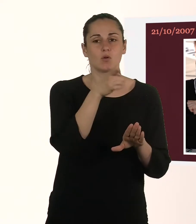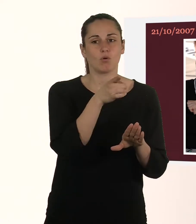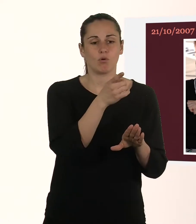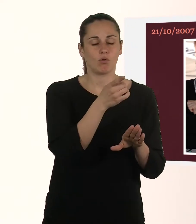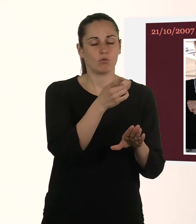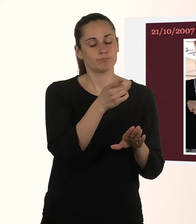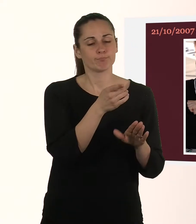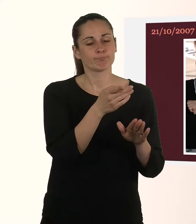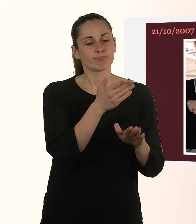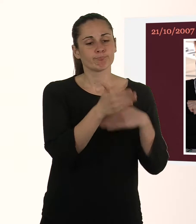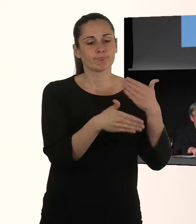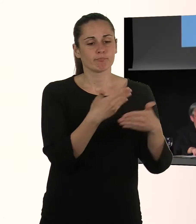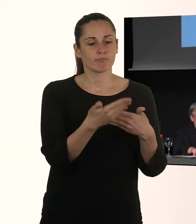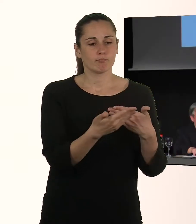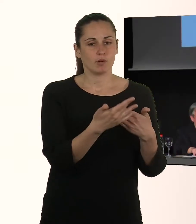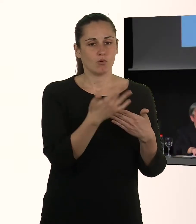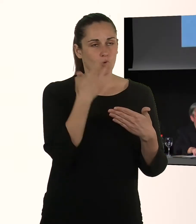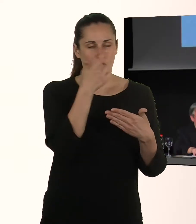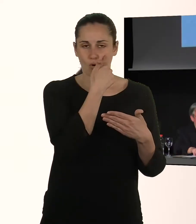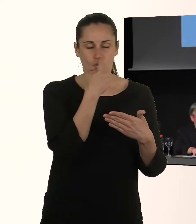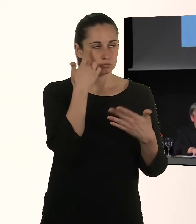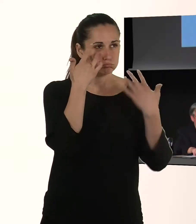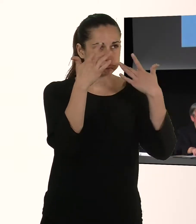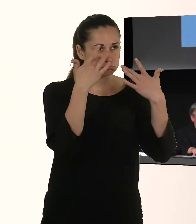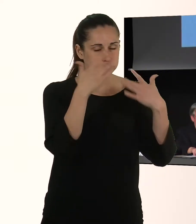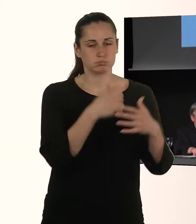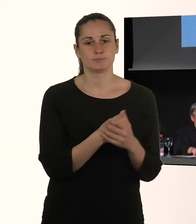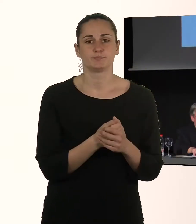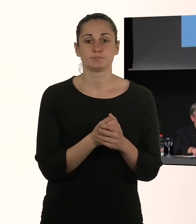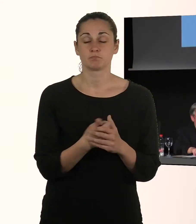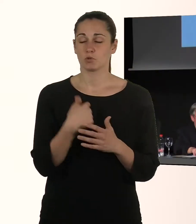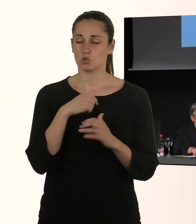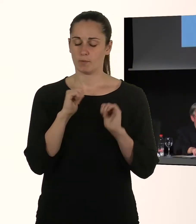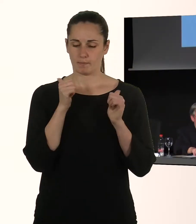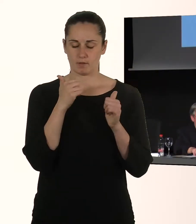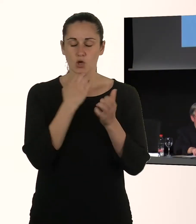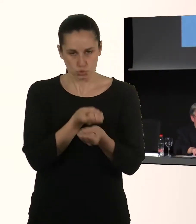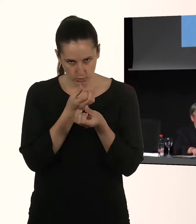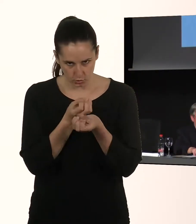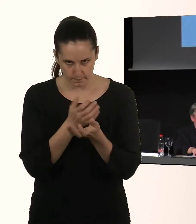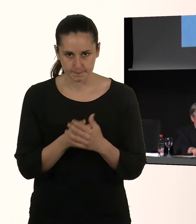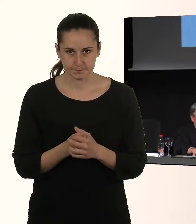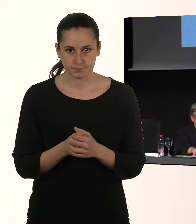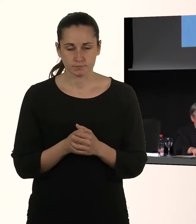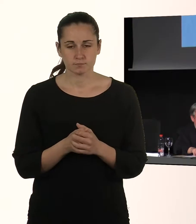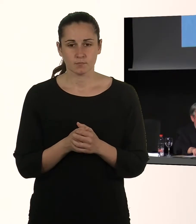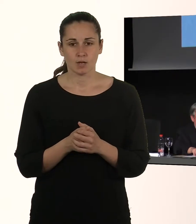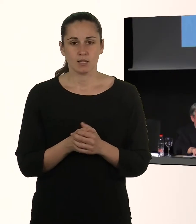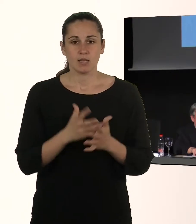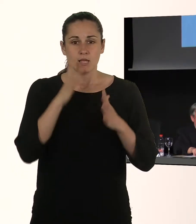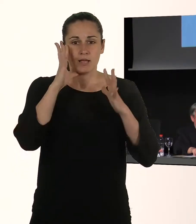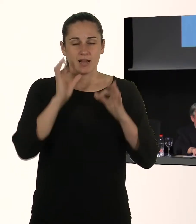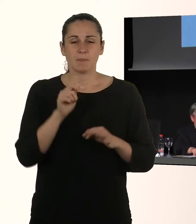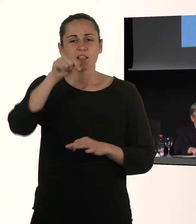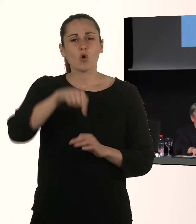brillo en los ojos. Voy a empezar... a ver, os cuento. En realidad, yo de lo que voy a hablar es